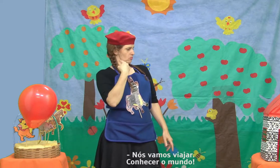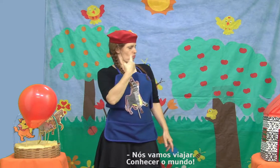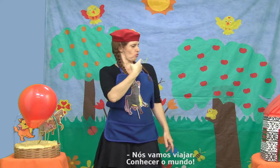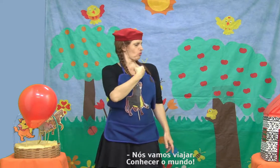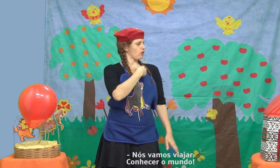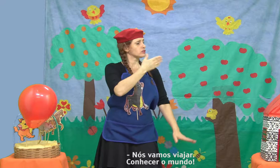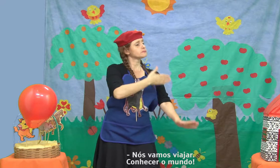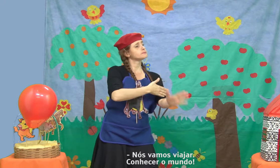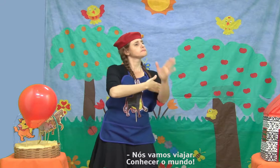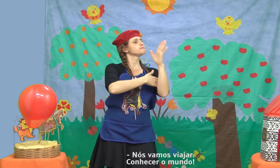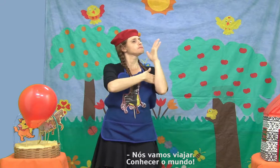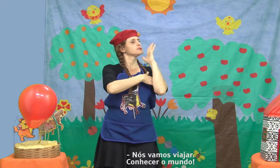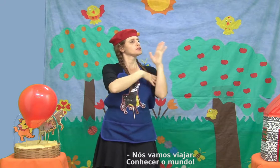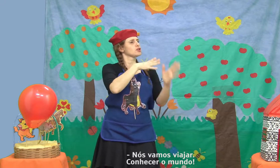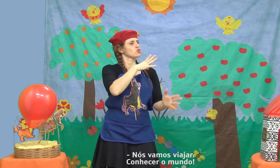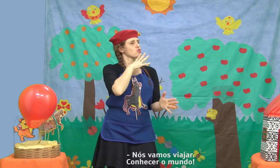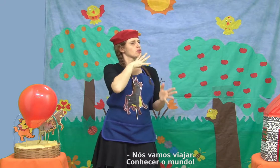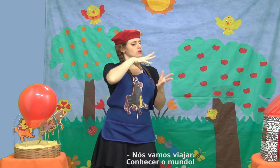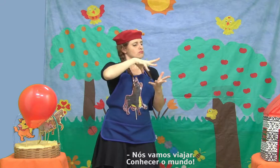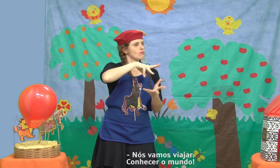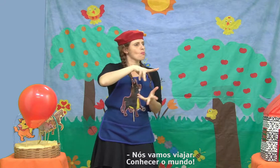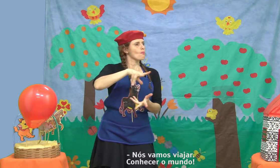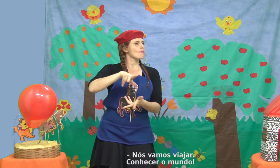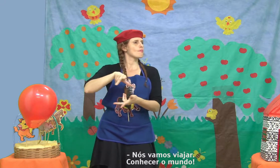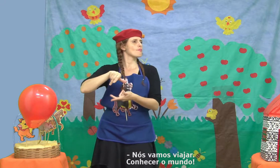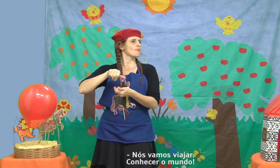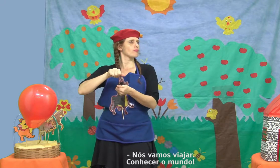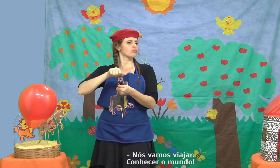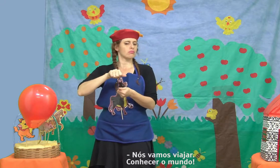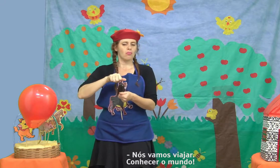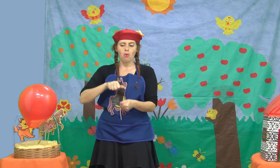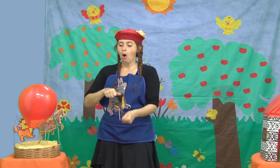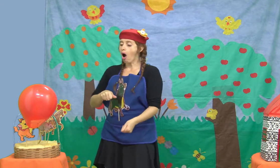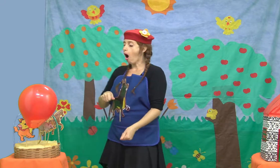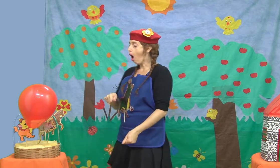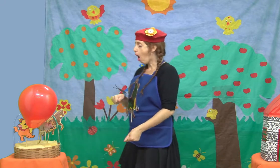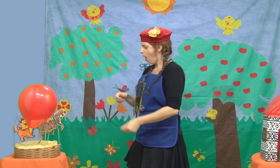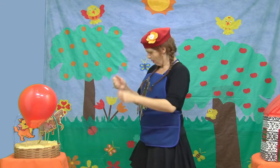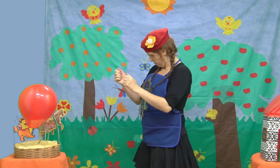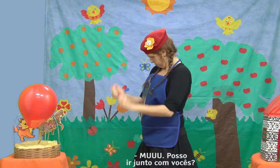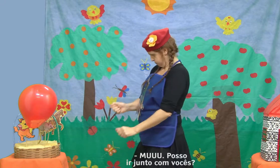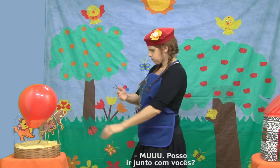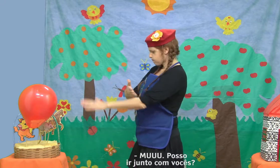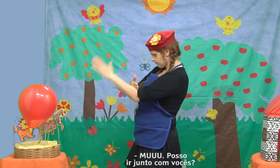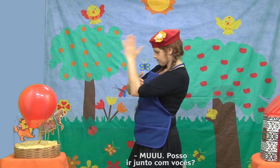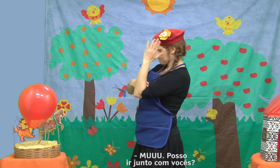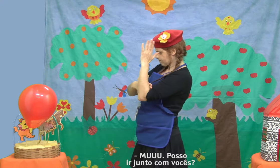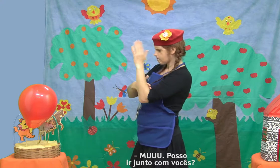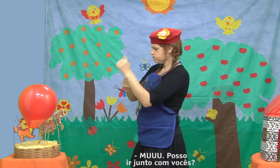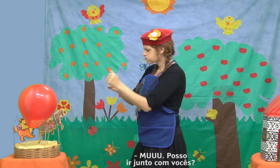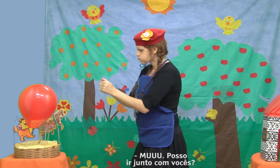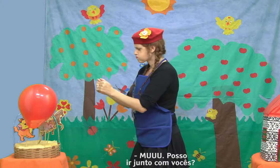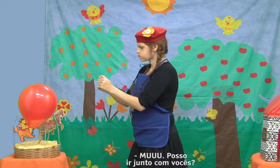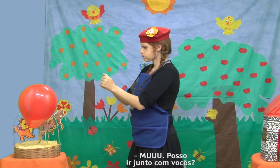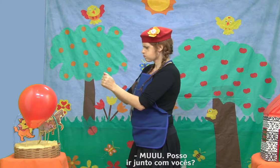nós vamos viajar conhecer o mundo fosse junto com